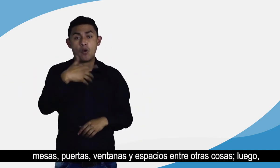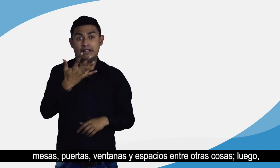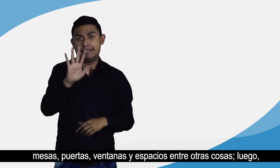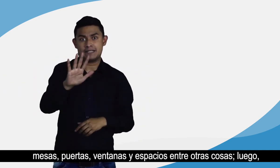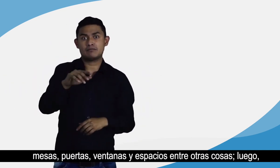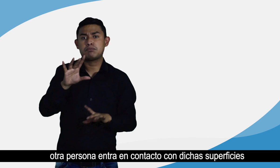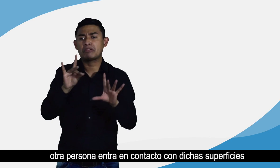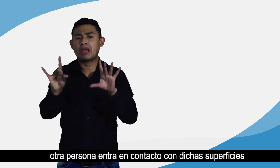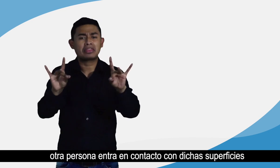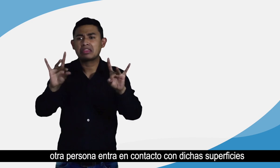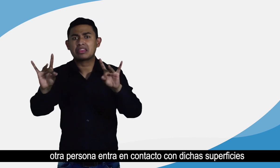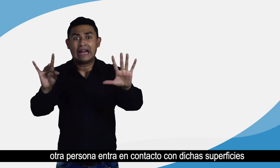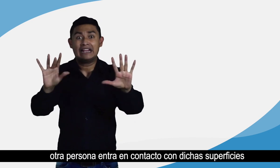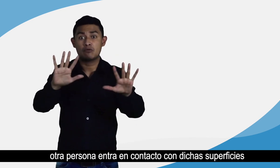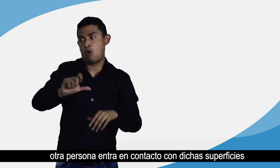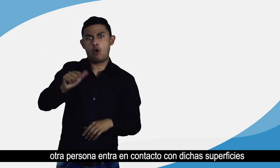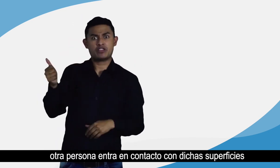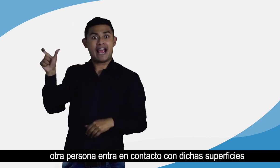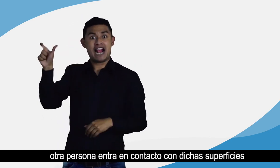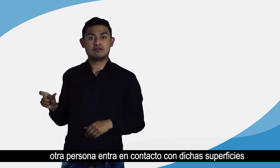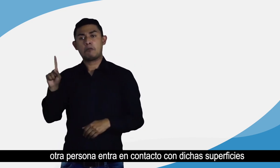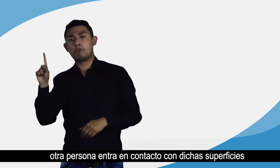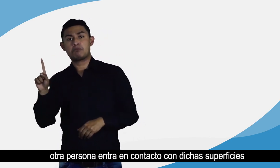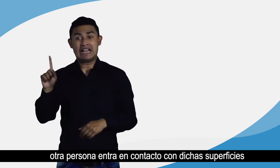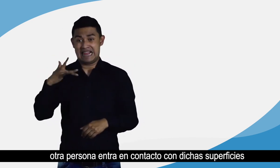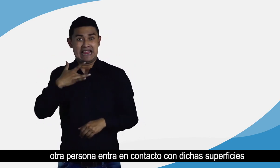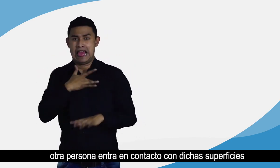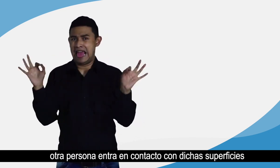Luego, otra persona entra en contacto con dichas superficies